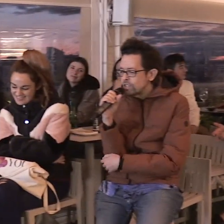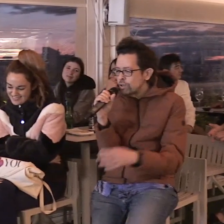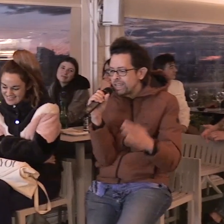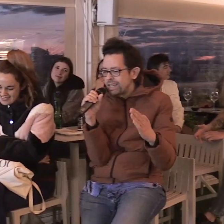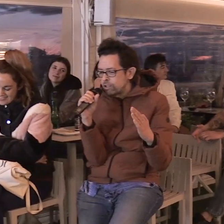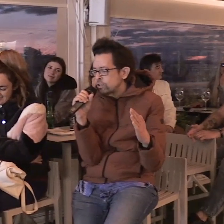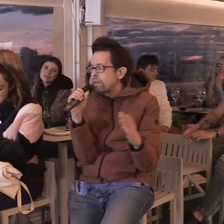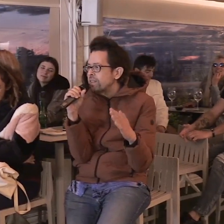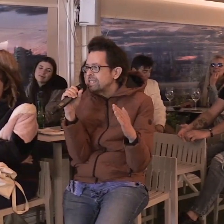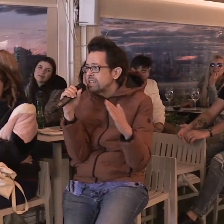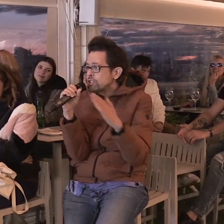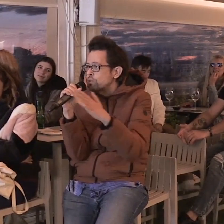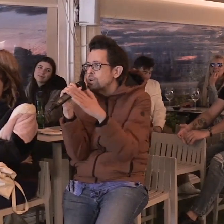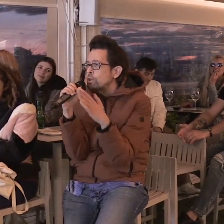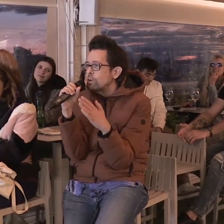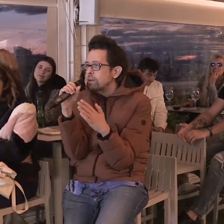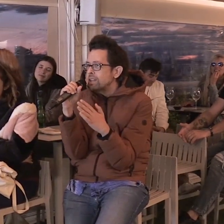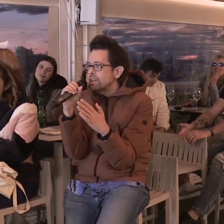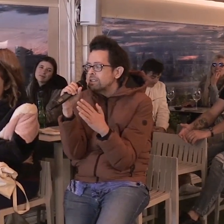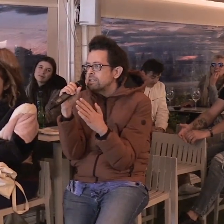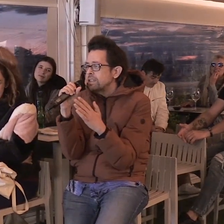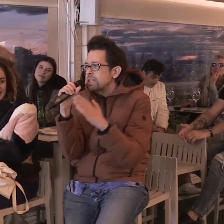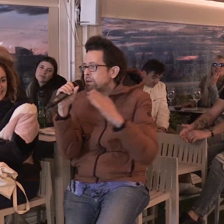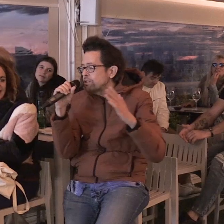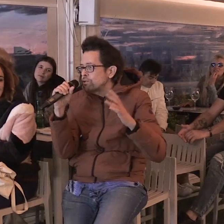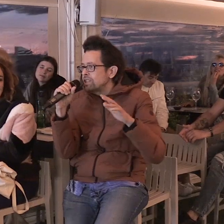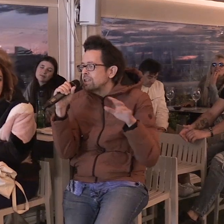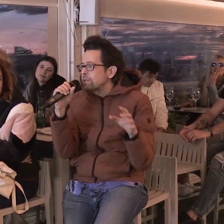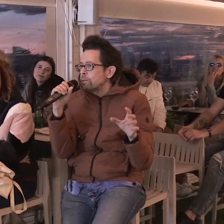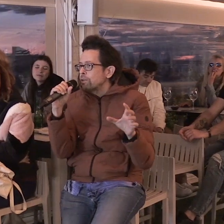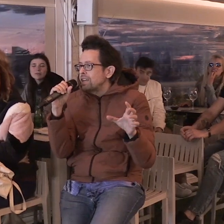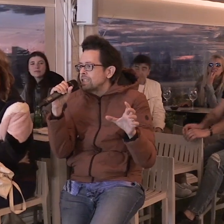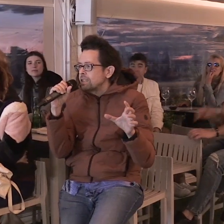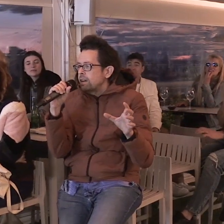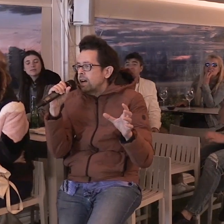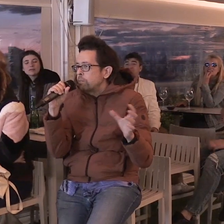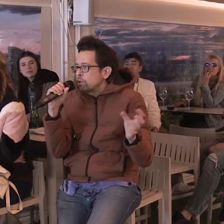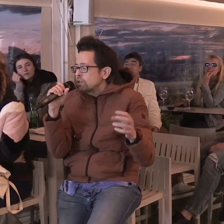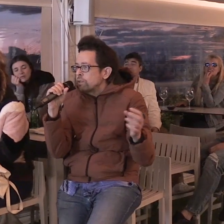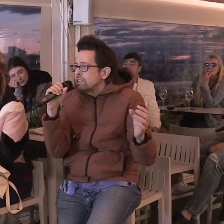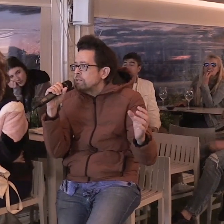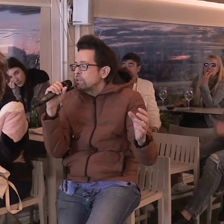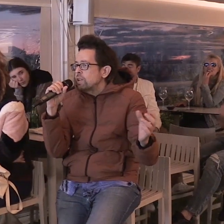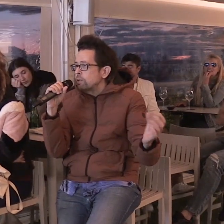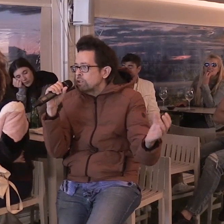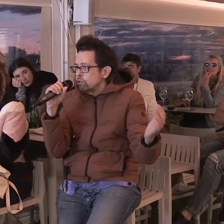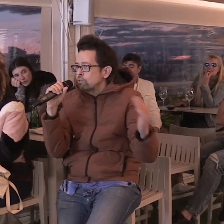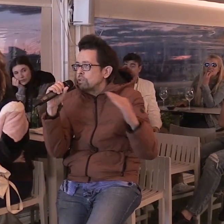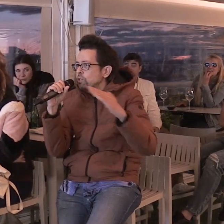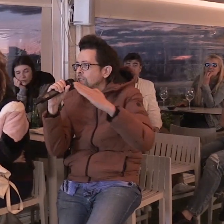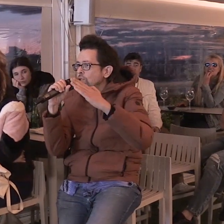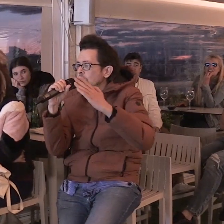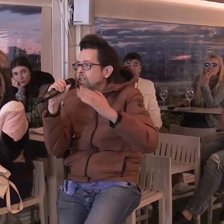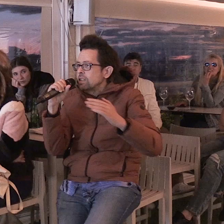yo entiendo que los avances que se han hecho en cuanto a longevidad tienen que ver o son directamente proporcionales al progreso científico que ha habido en